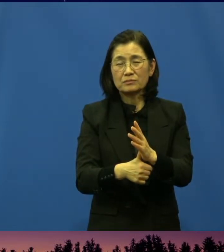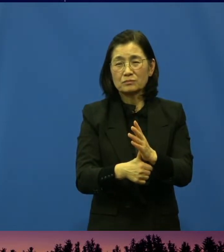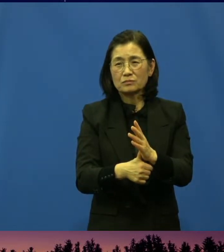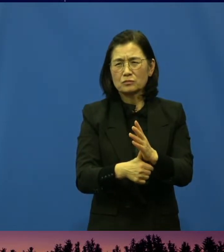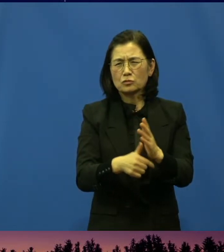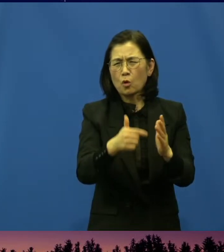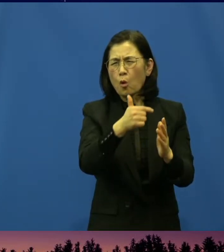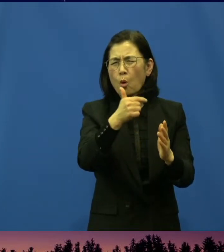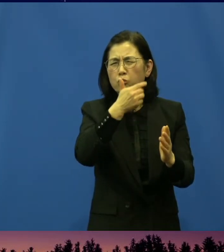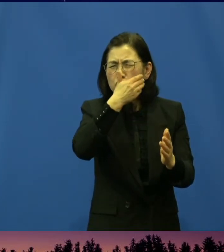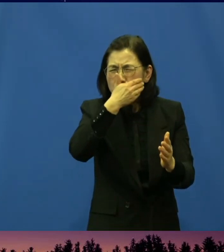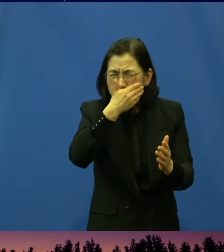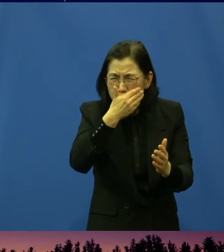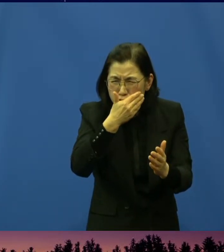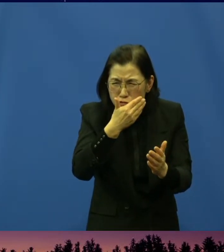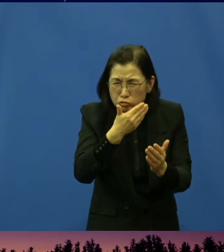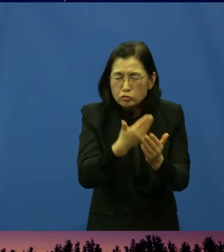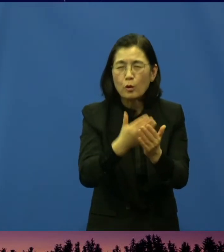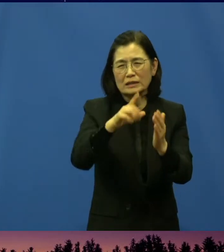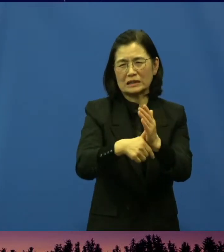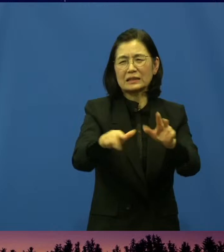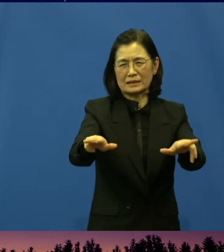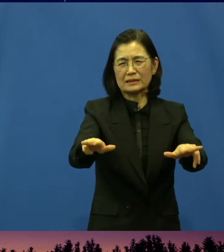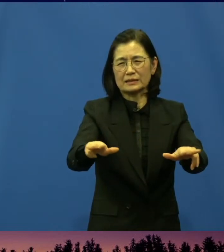너무너무 중요한 거예요.